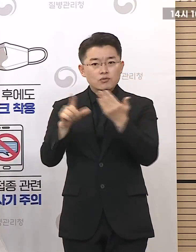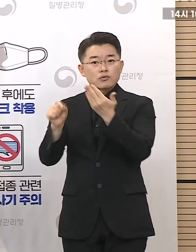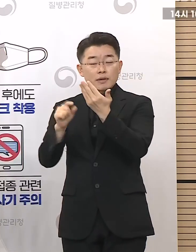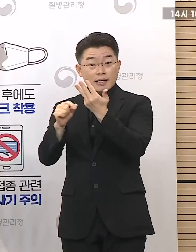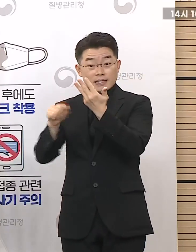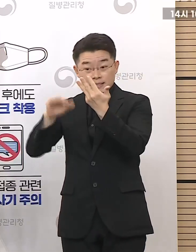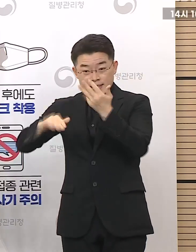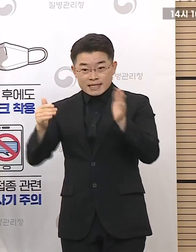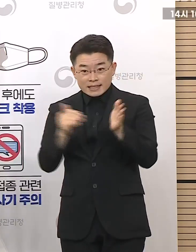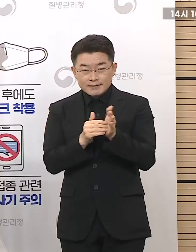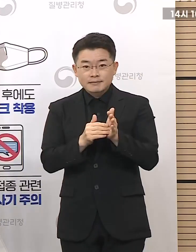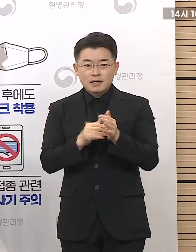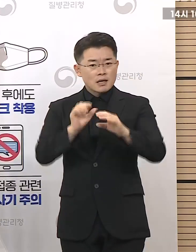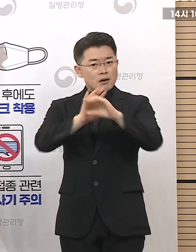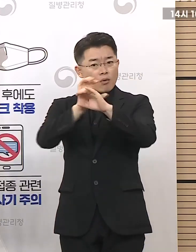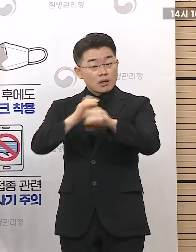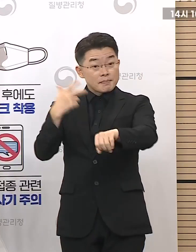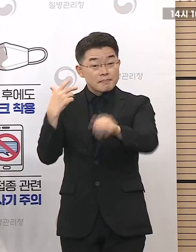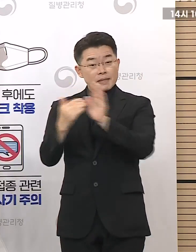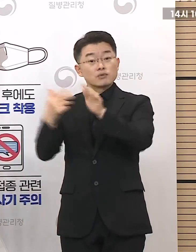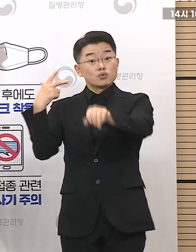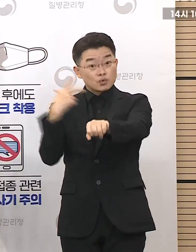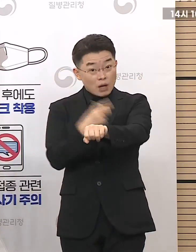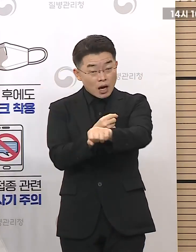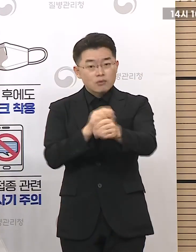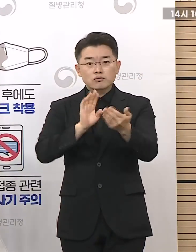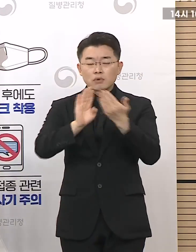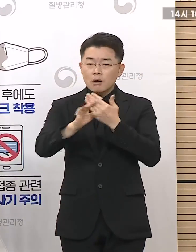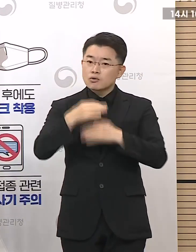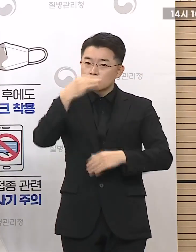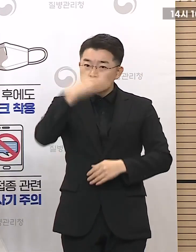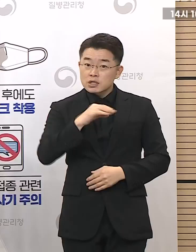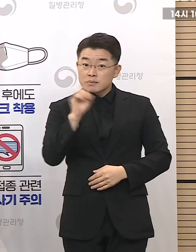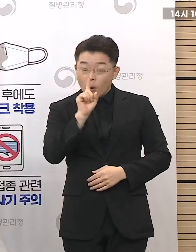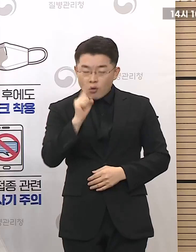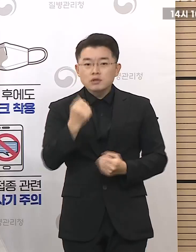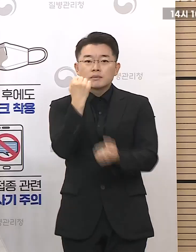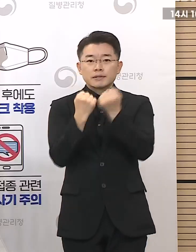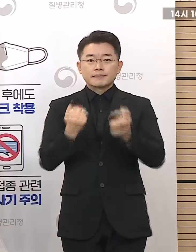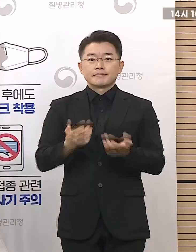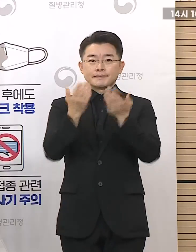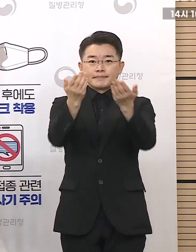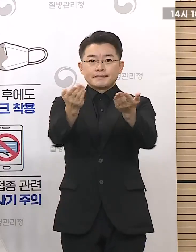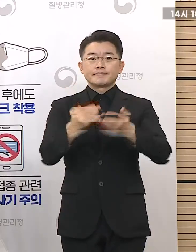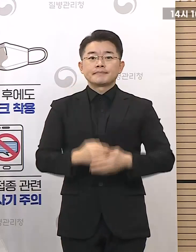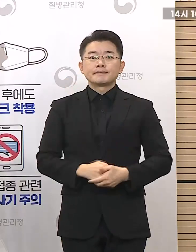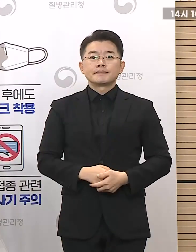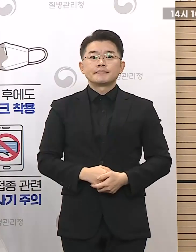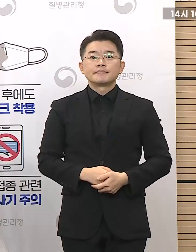29일까지 코로나19 백신의 감염 예방 효과를 분석한 결과를 말씀드리겠습니다.